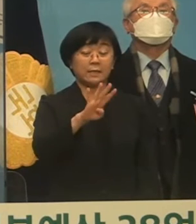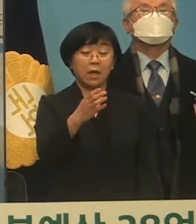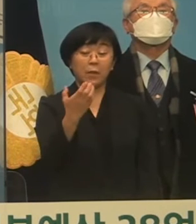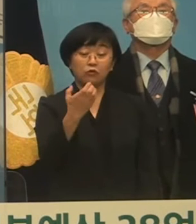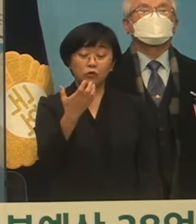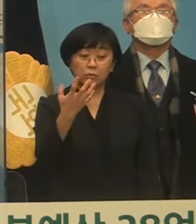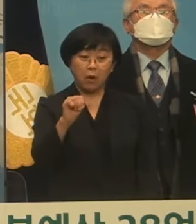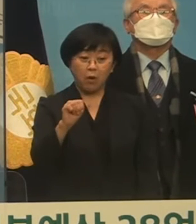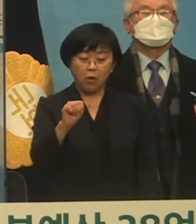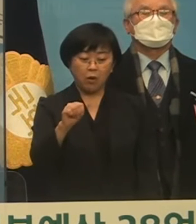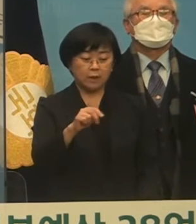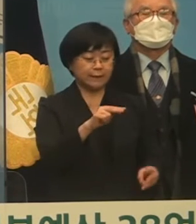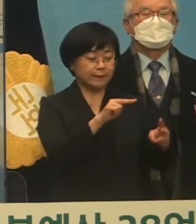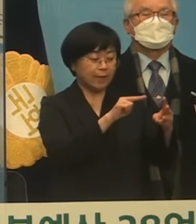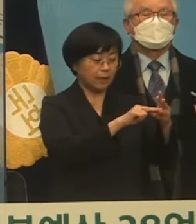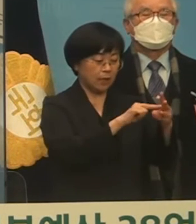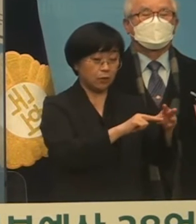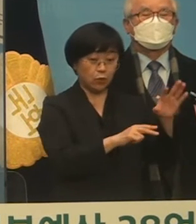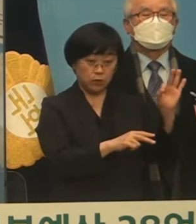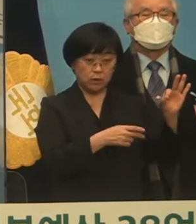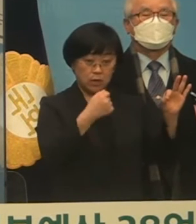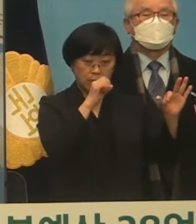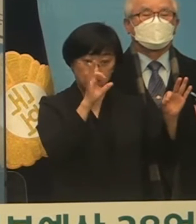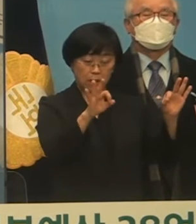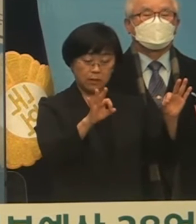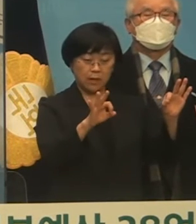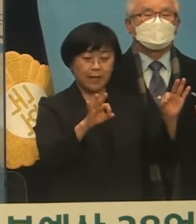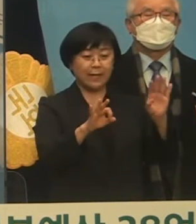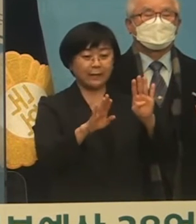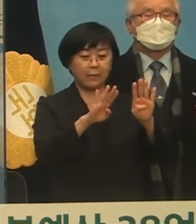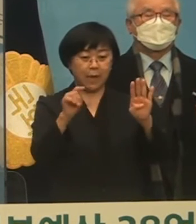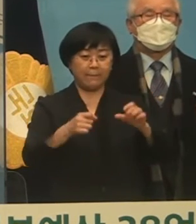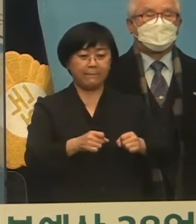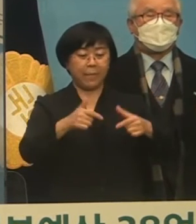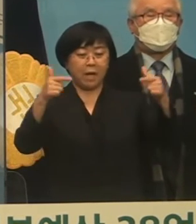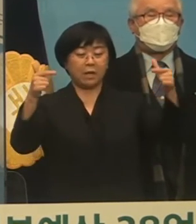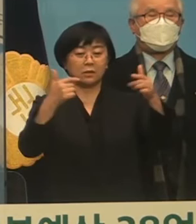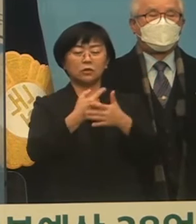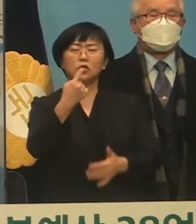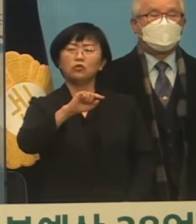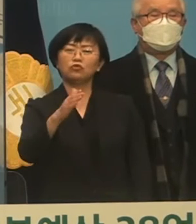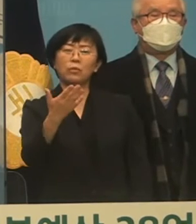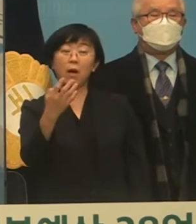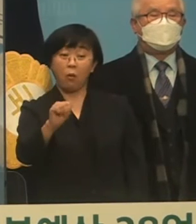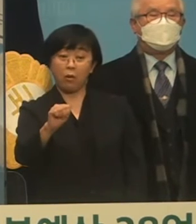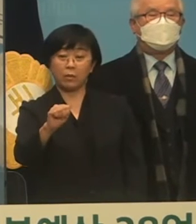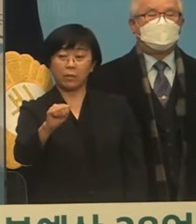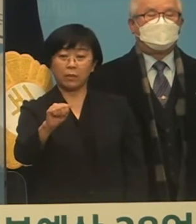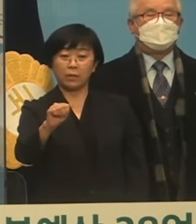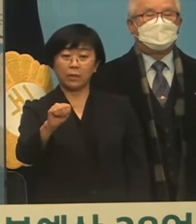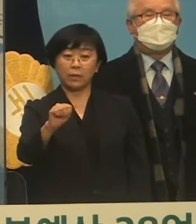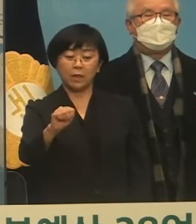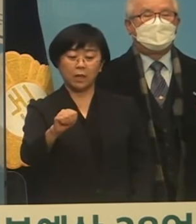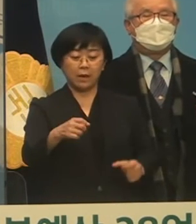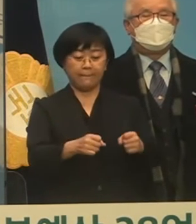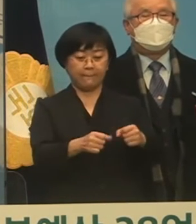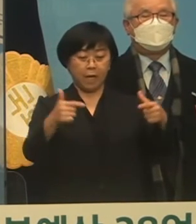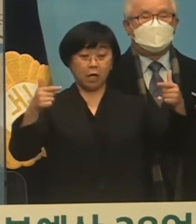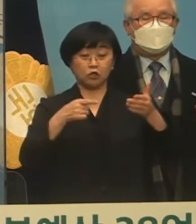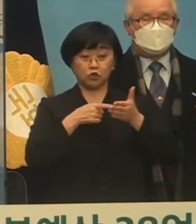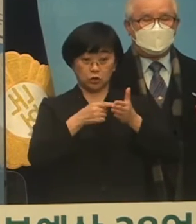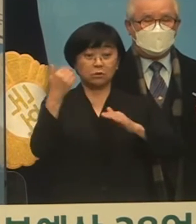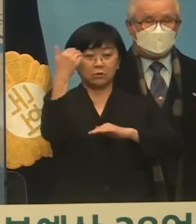490억 원이었던 센터 규모가 무려 4배가 확대된 1,900원 규모로